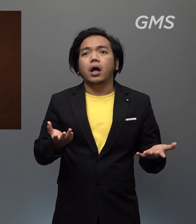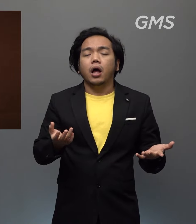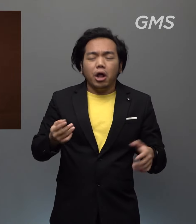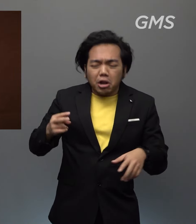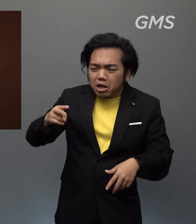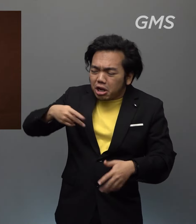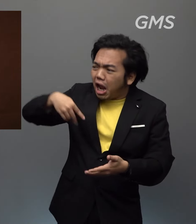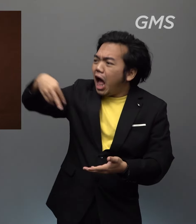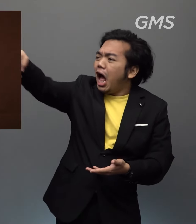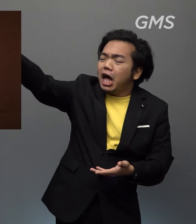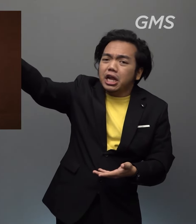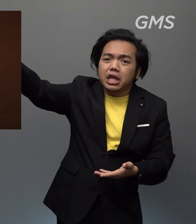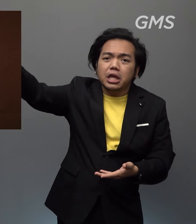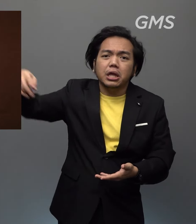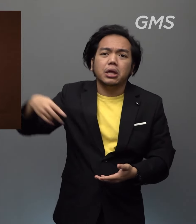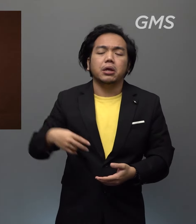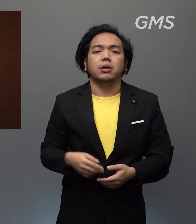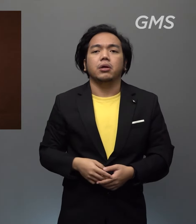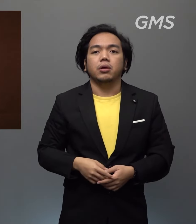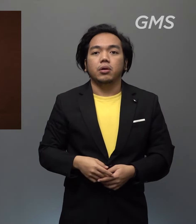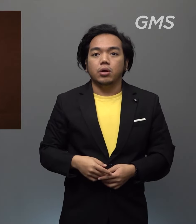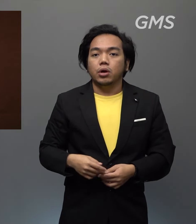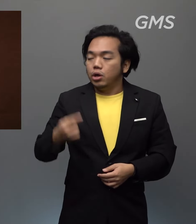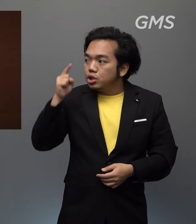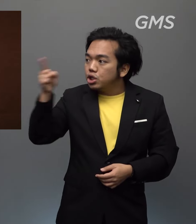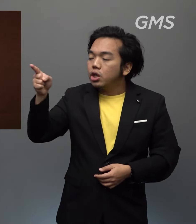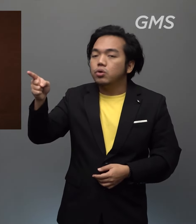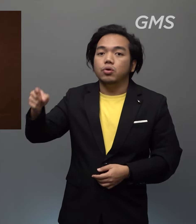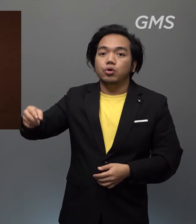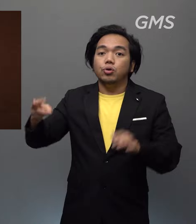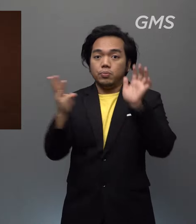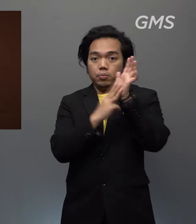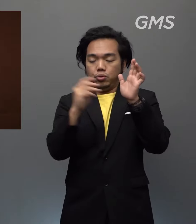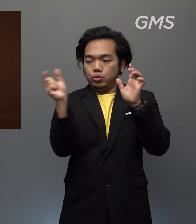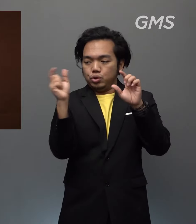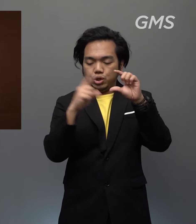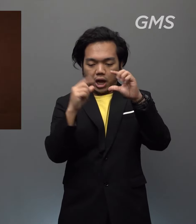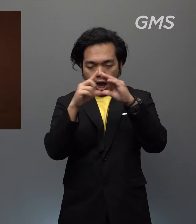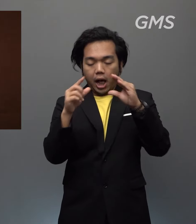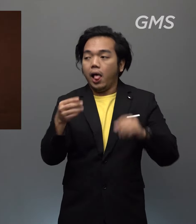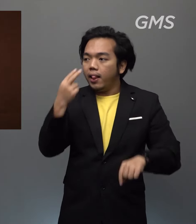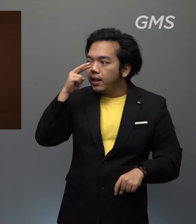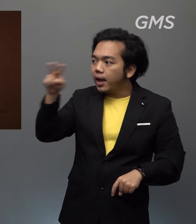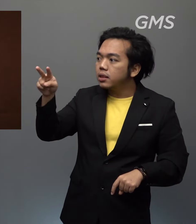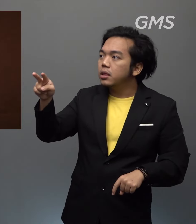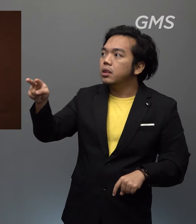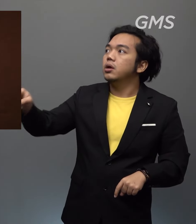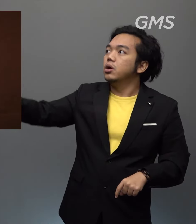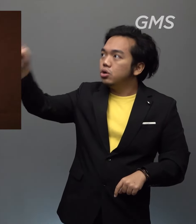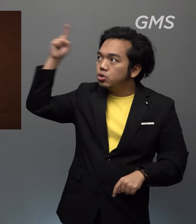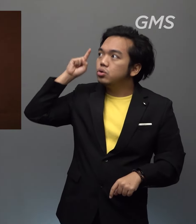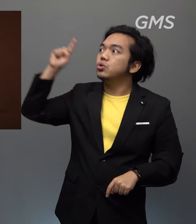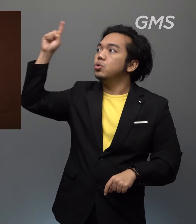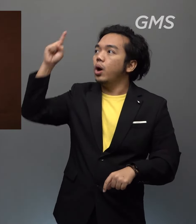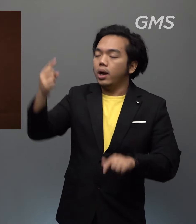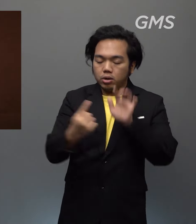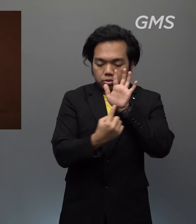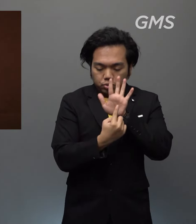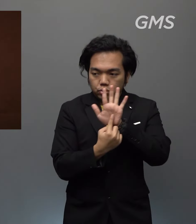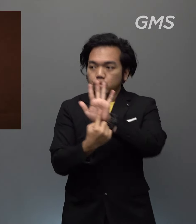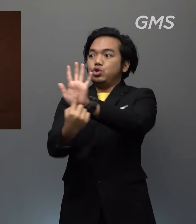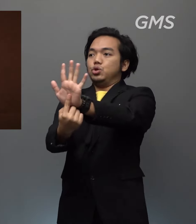itulah, dia melihat sebuah semak yang berapi tapi tidak terbakar. Dan disitulah waktu Tuhan menyatakan